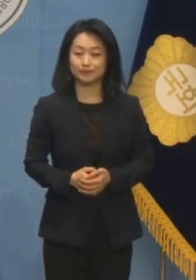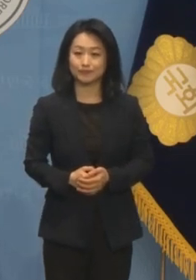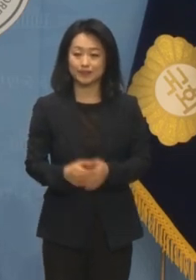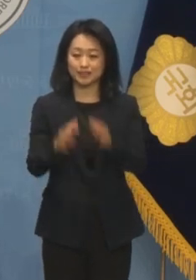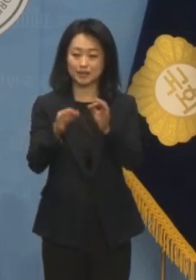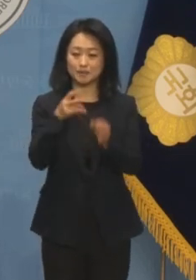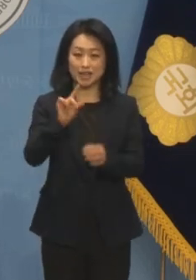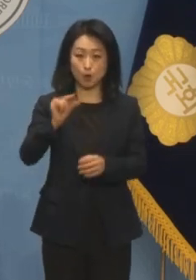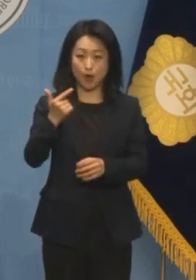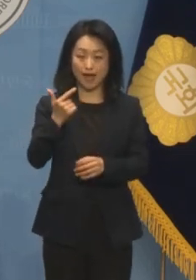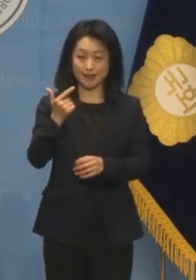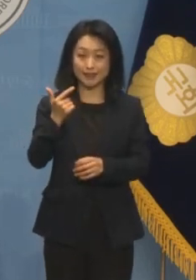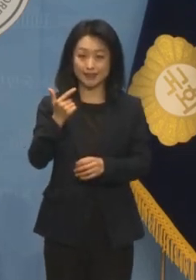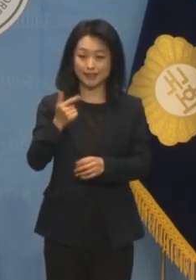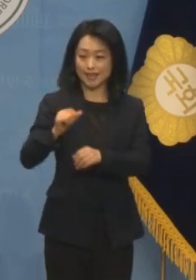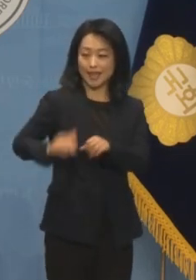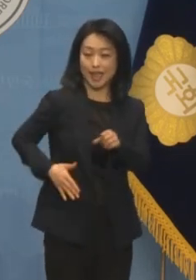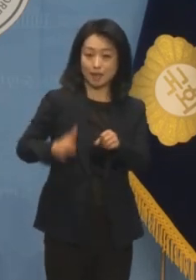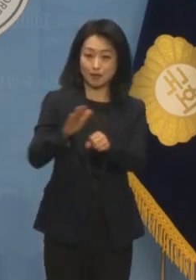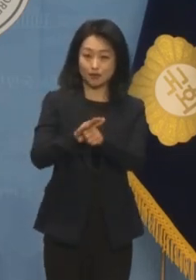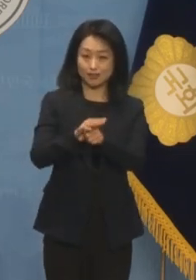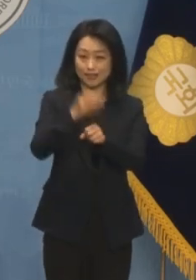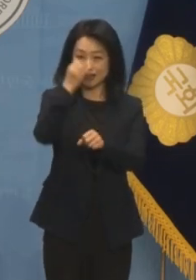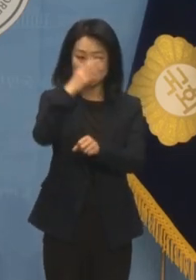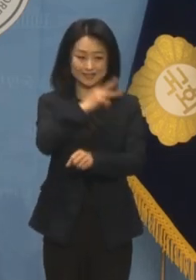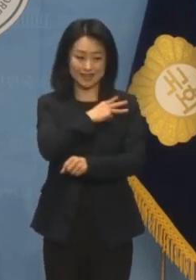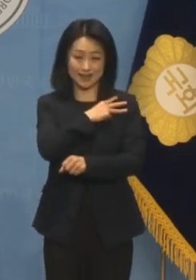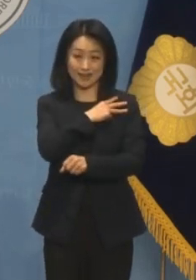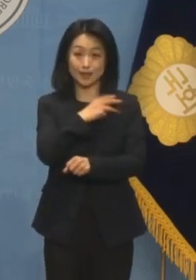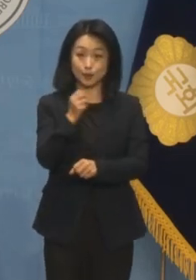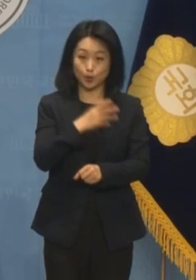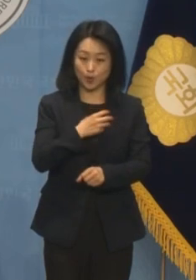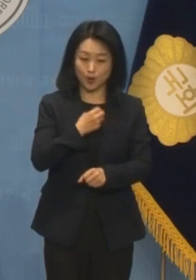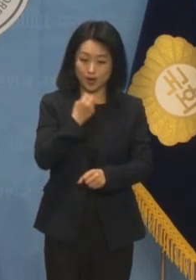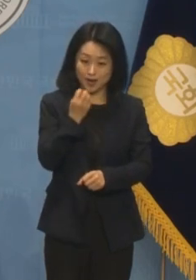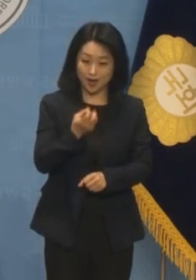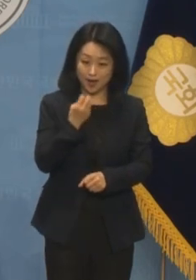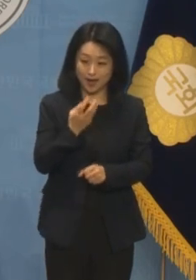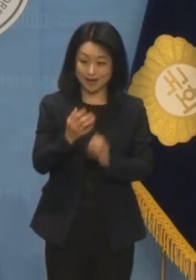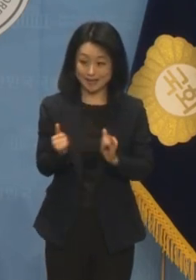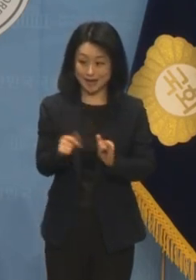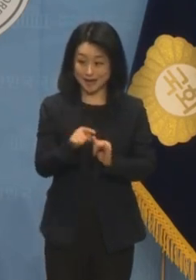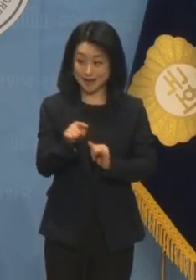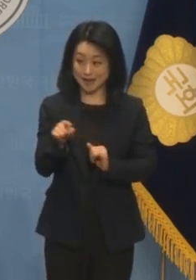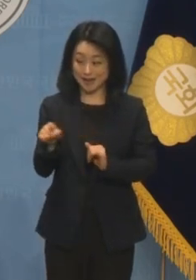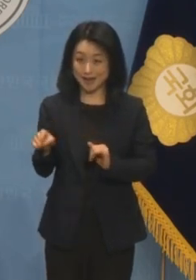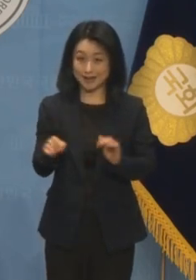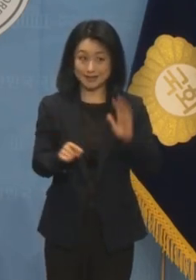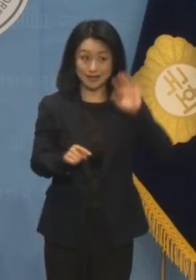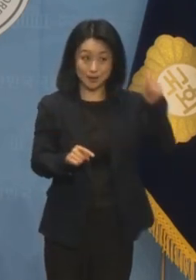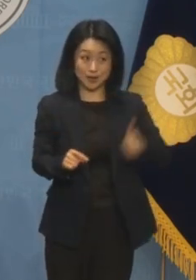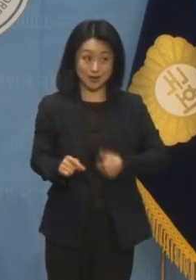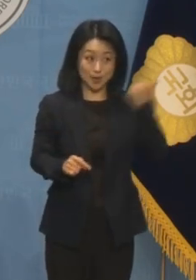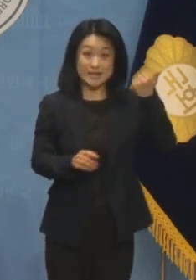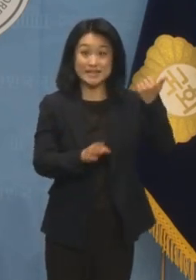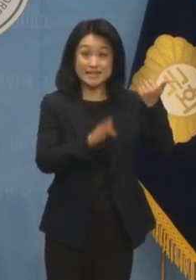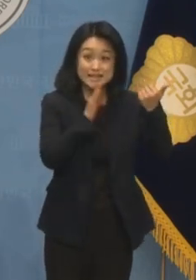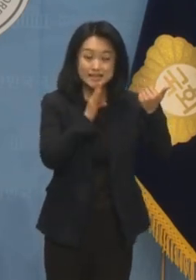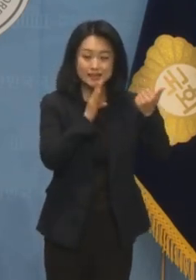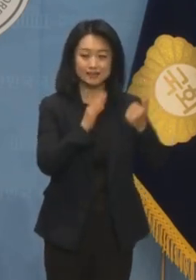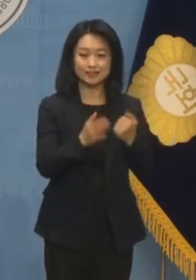녹치 해대부 VI 사실 드러나 국의은